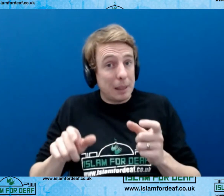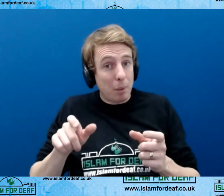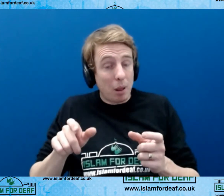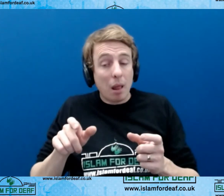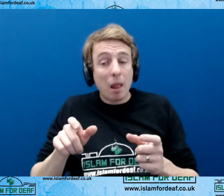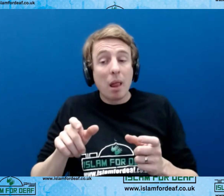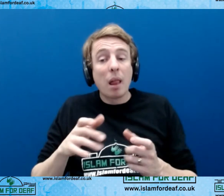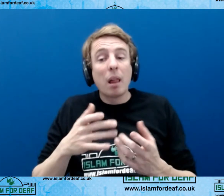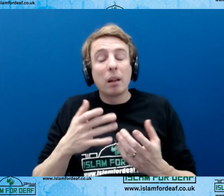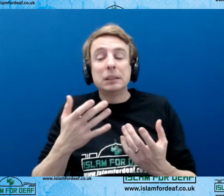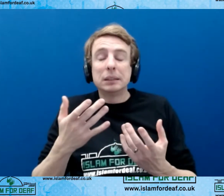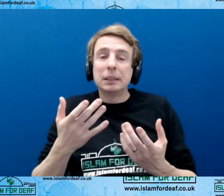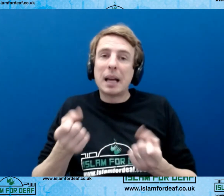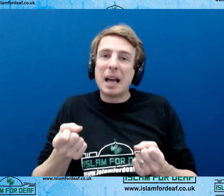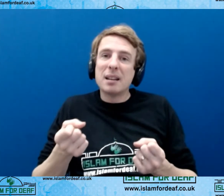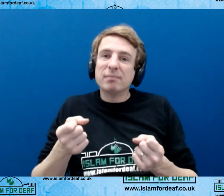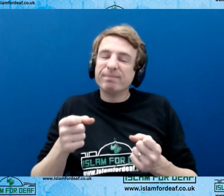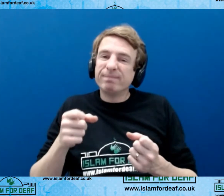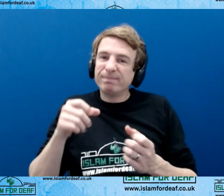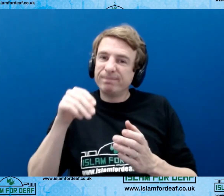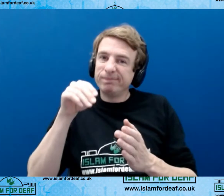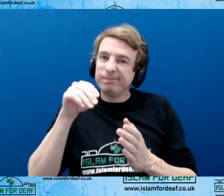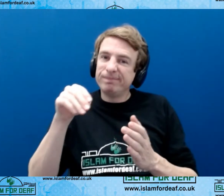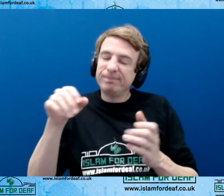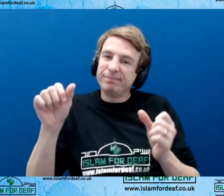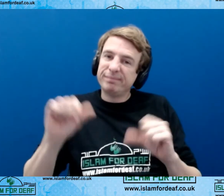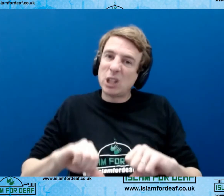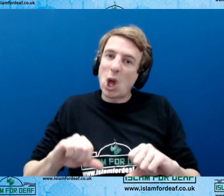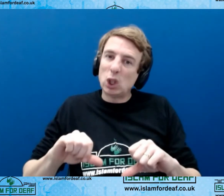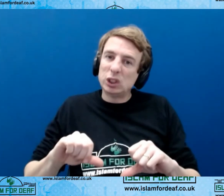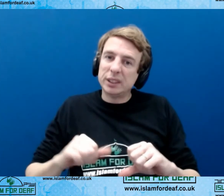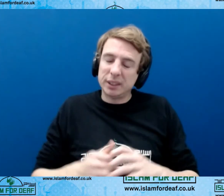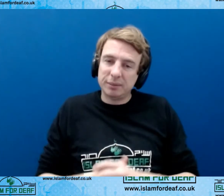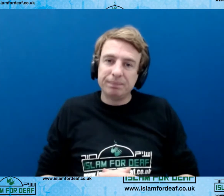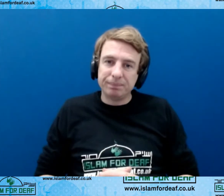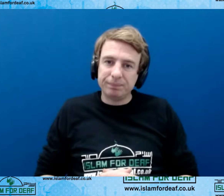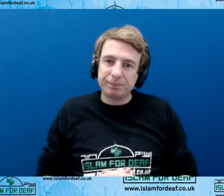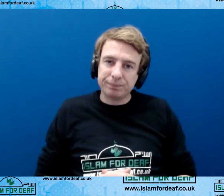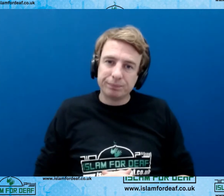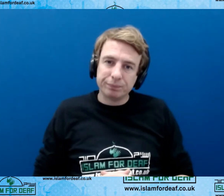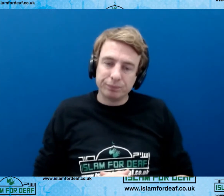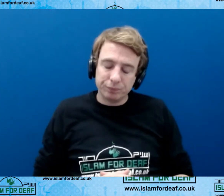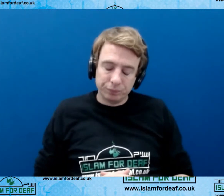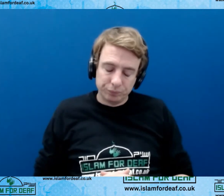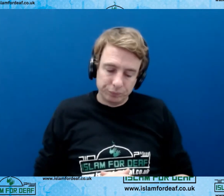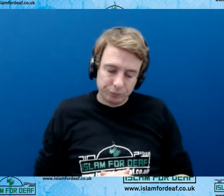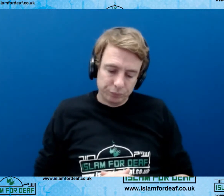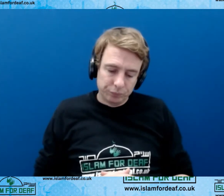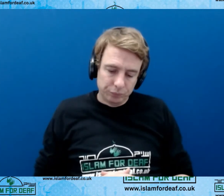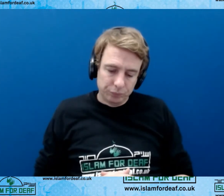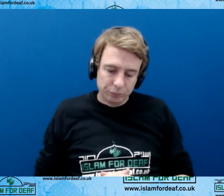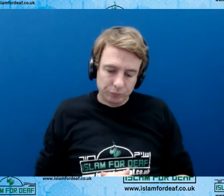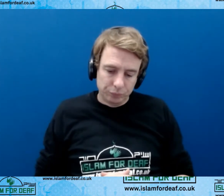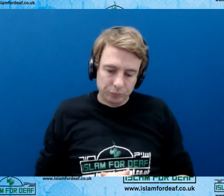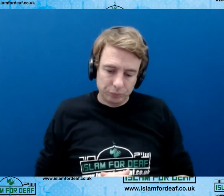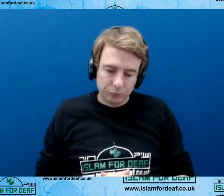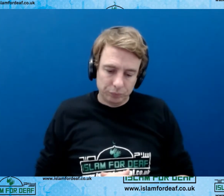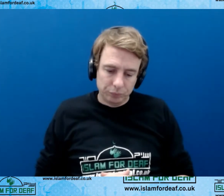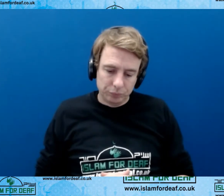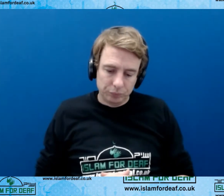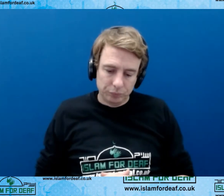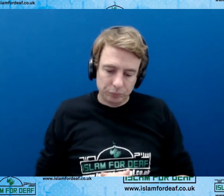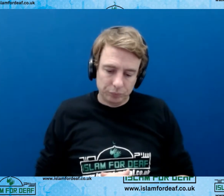so they're a complete loss. ثم استثنى الله سبحانه وتعالى إلا من استثناهم الله وهم أربعة في هذه